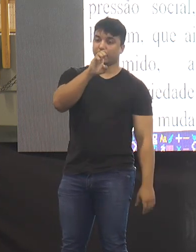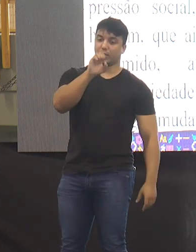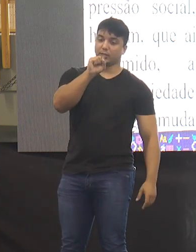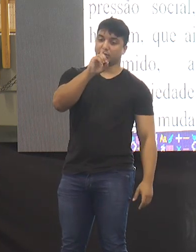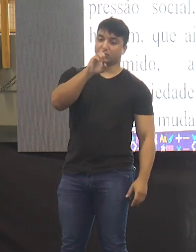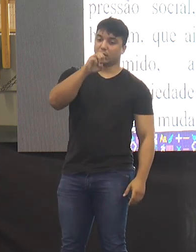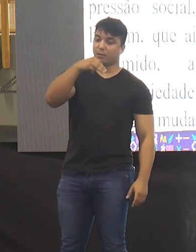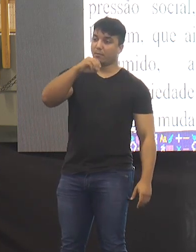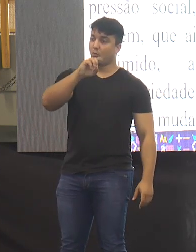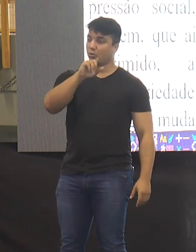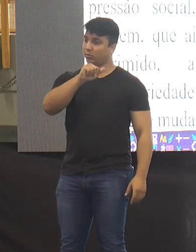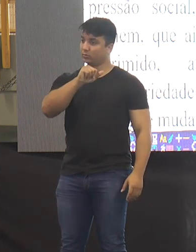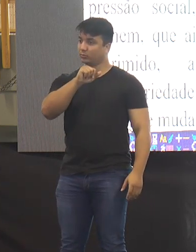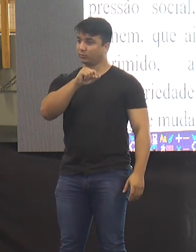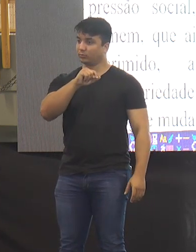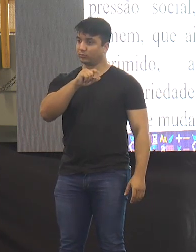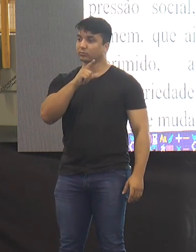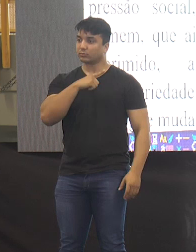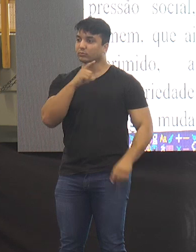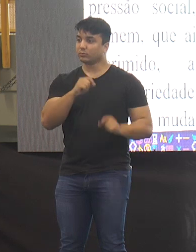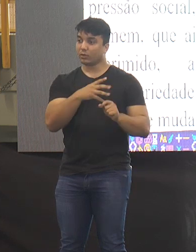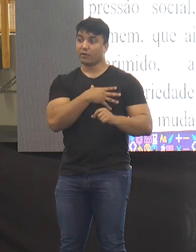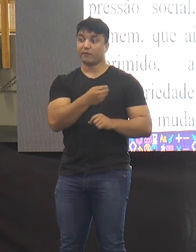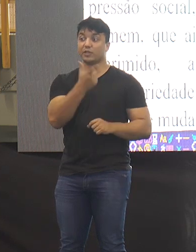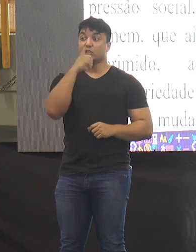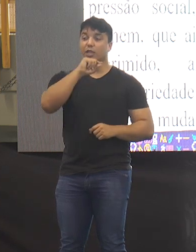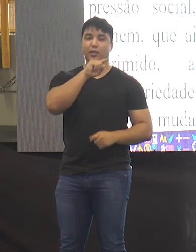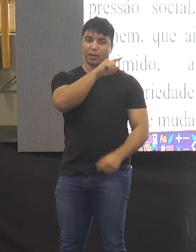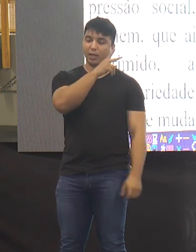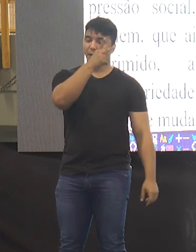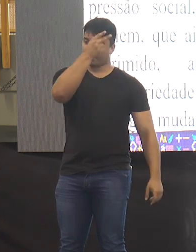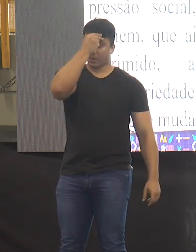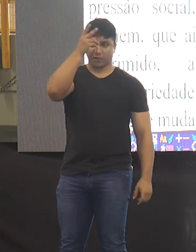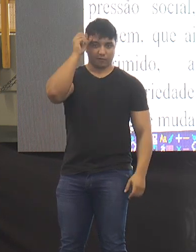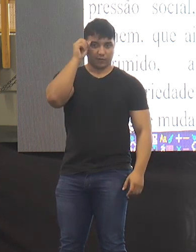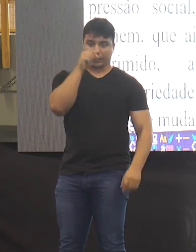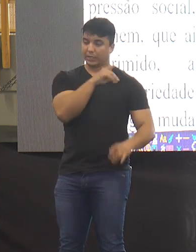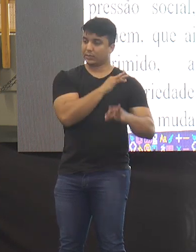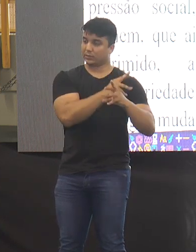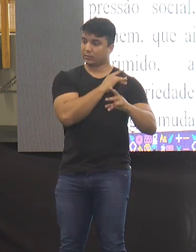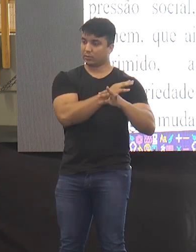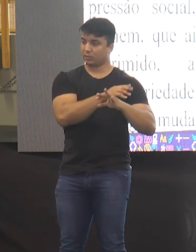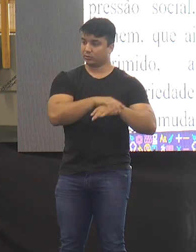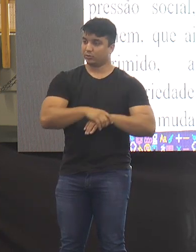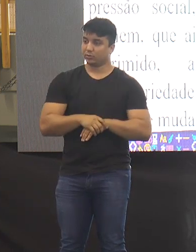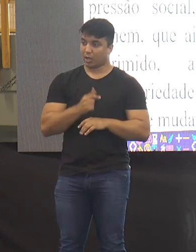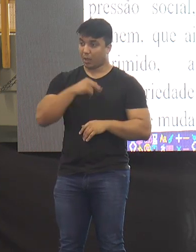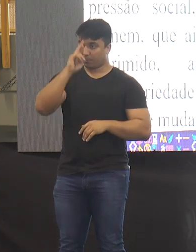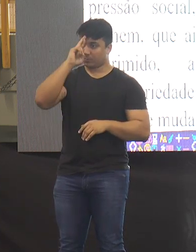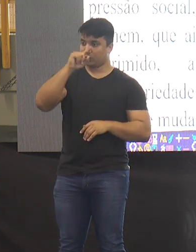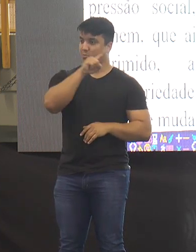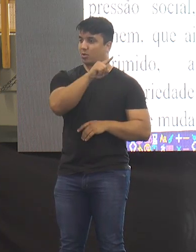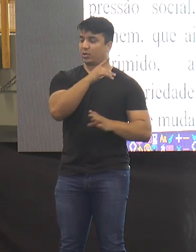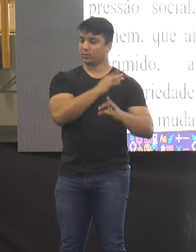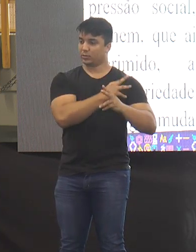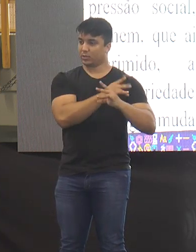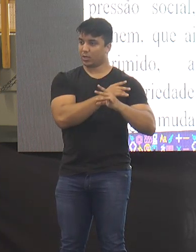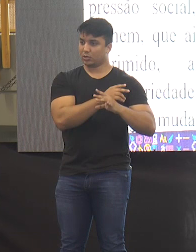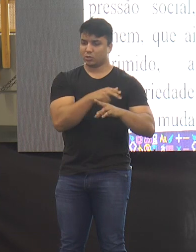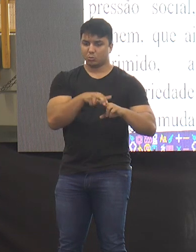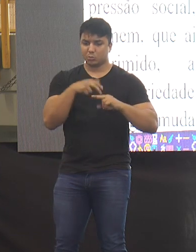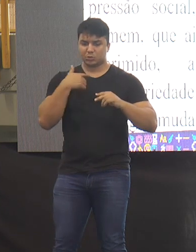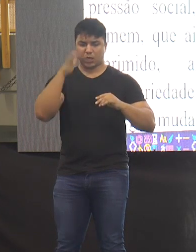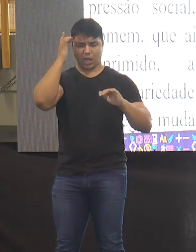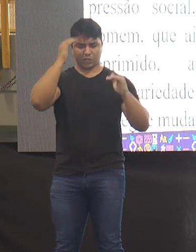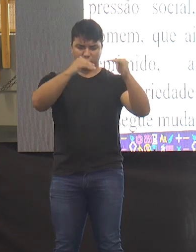de família podre de rica. É a filha do prefeito da cidade, do Dodge da cidade. Então ele tem um complexo